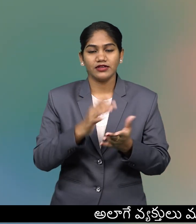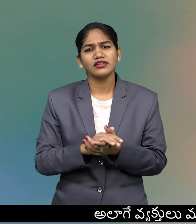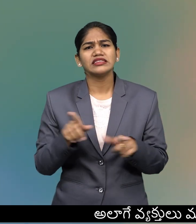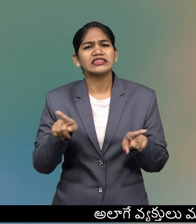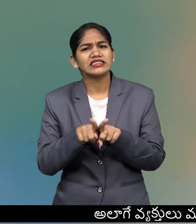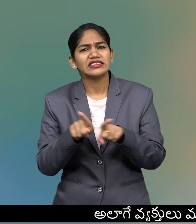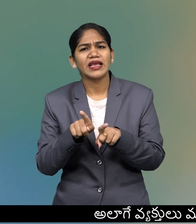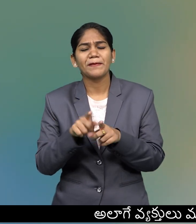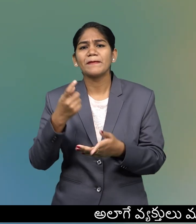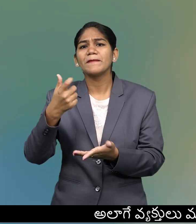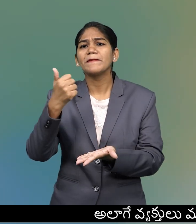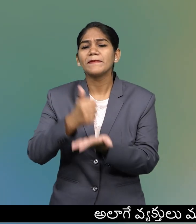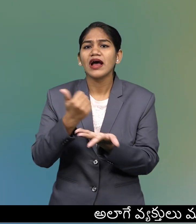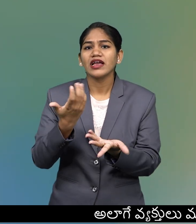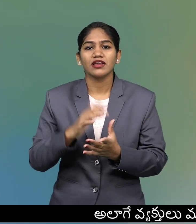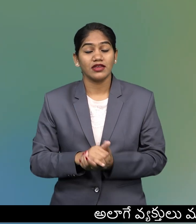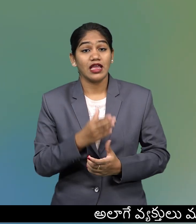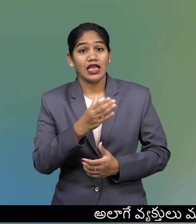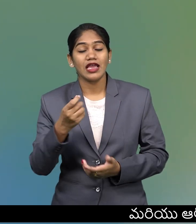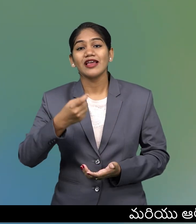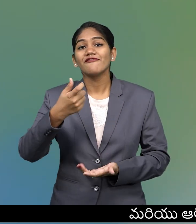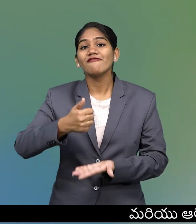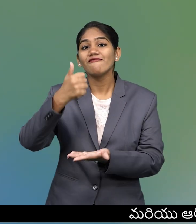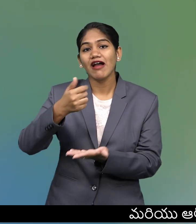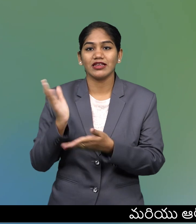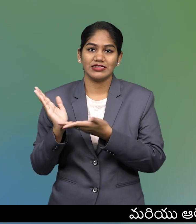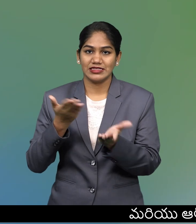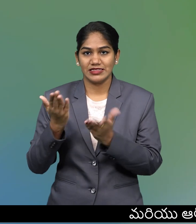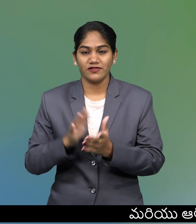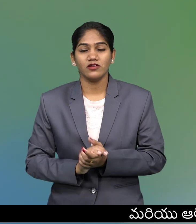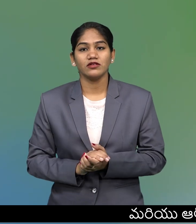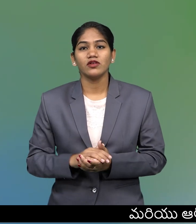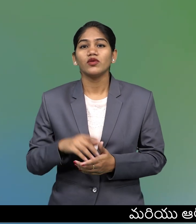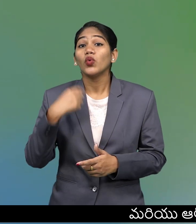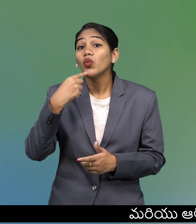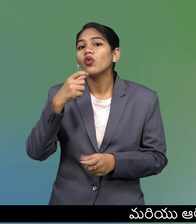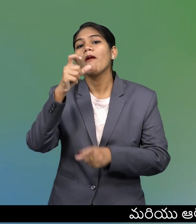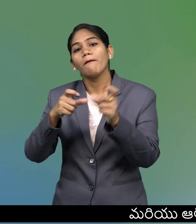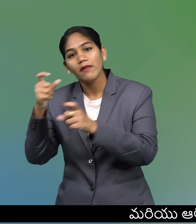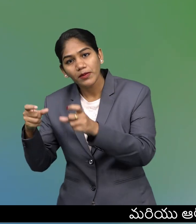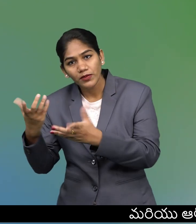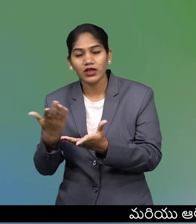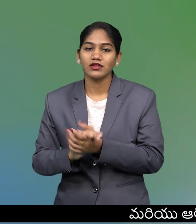అలాగే వ్యక్తులు మరియు వ్యాపారాలకు బ్యాంకింగ్ మరియు ఆర్థిక సేవలను అందిస్తారు.